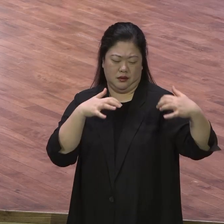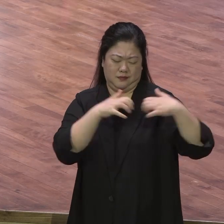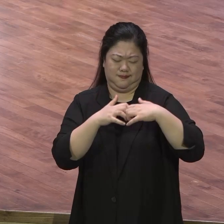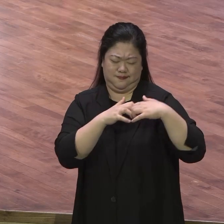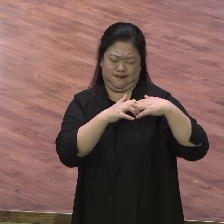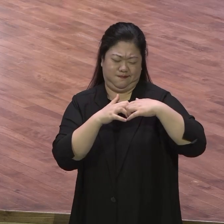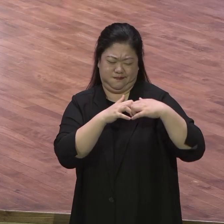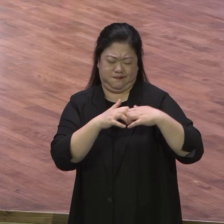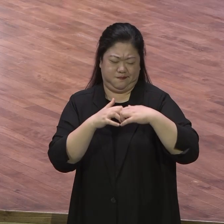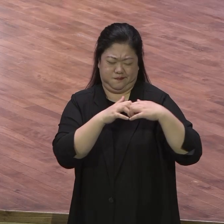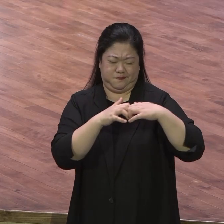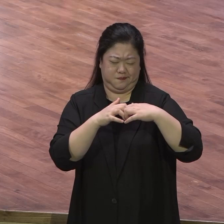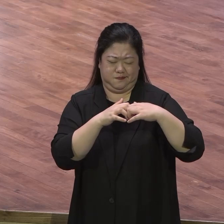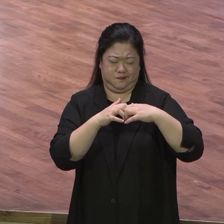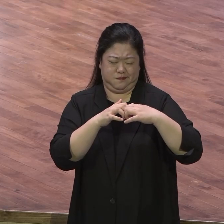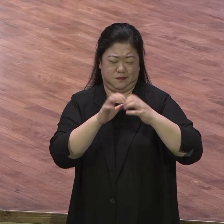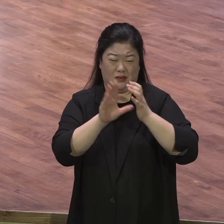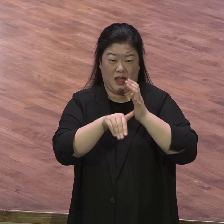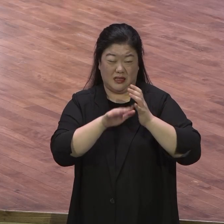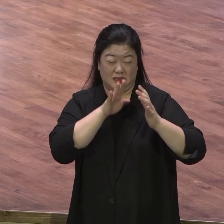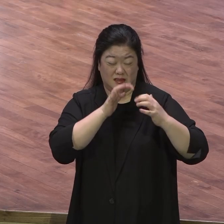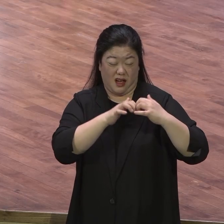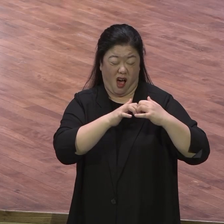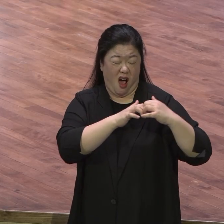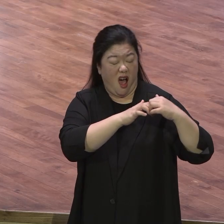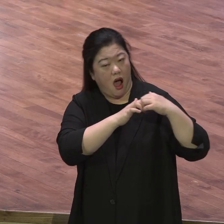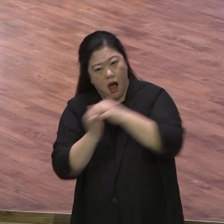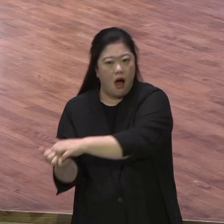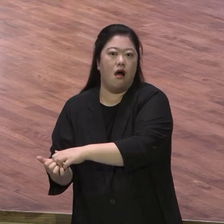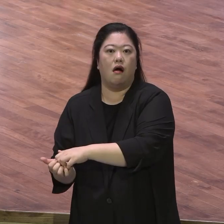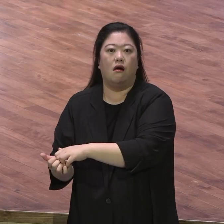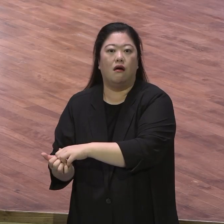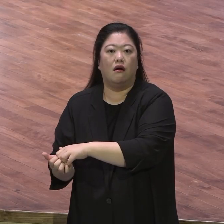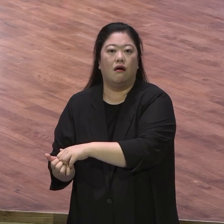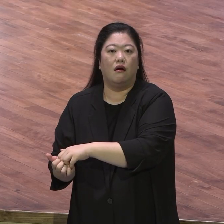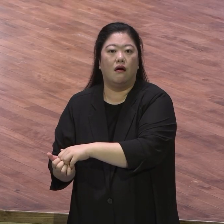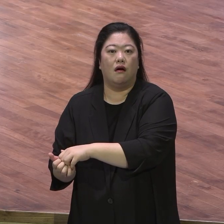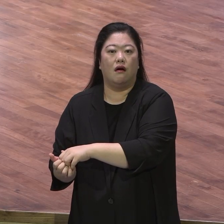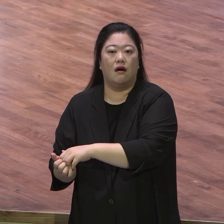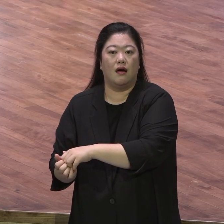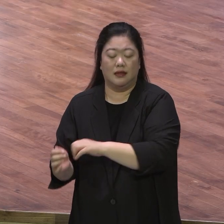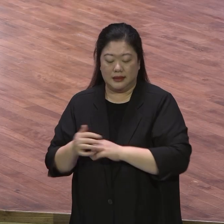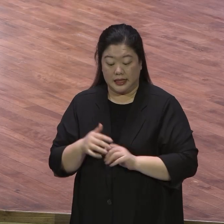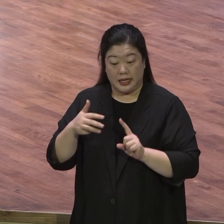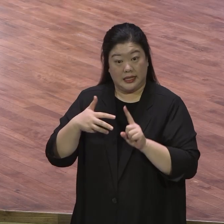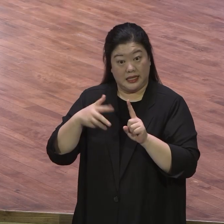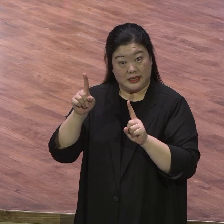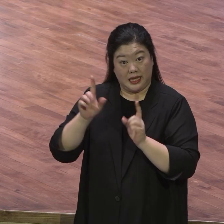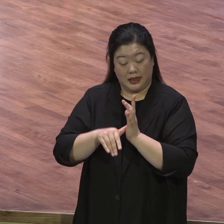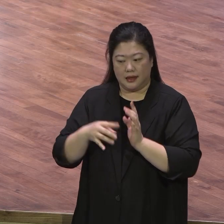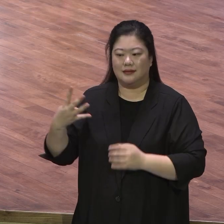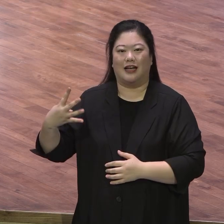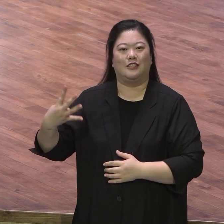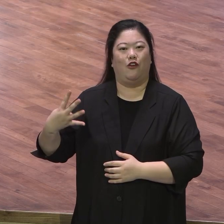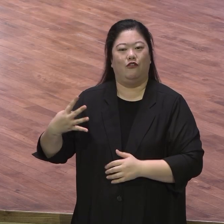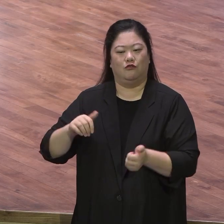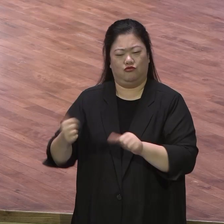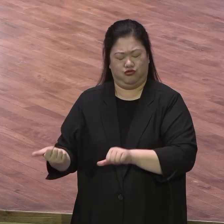비교를 할 수 없을 만큼 대패를 했어요. 무려 3만명이 전사했습니다.